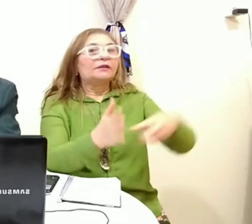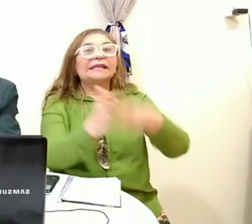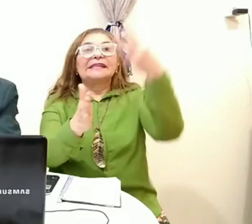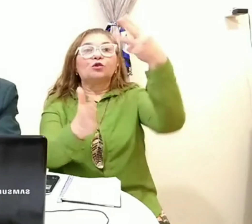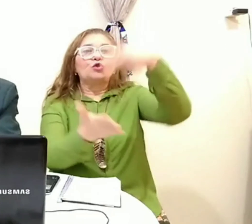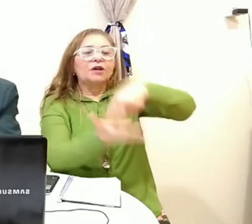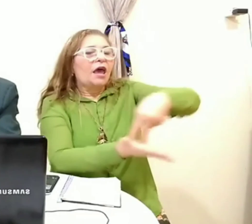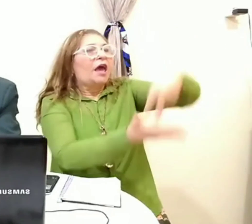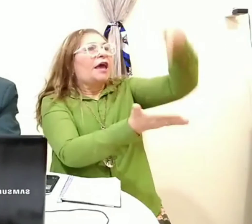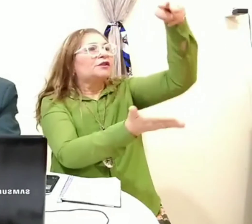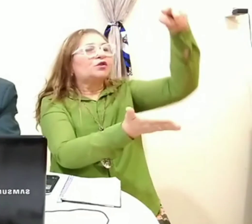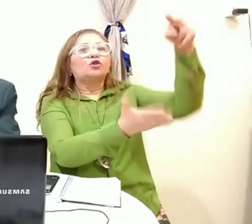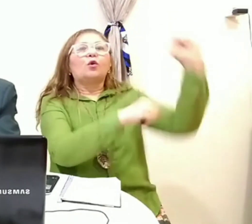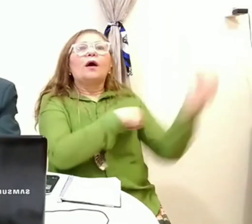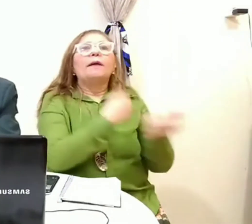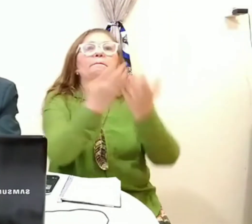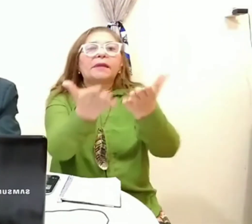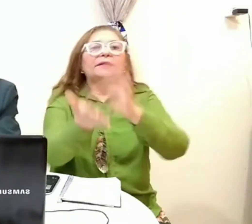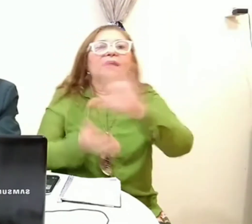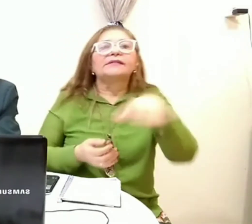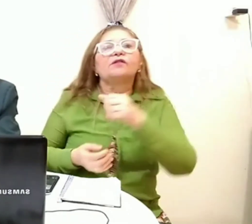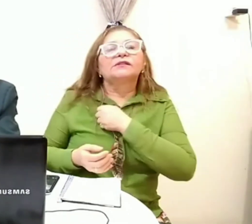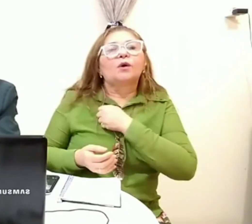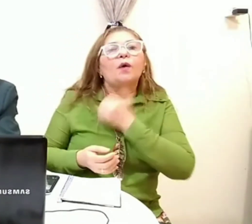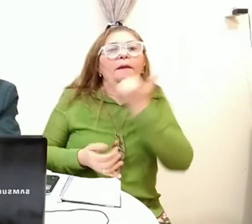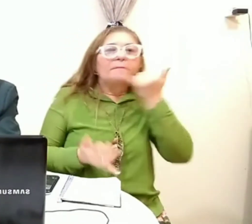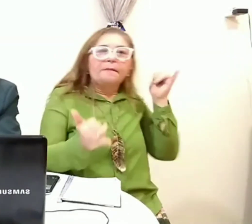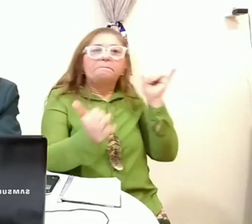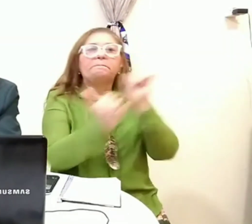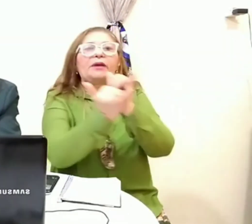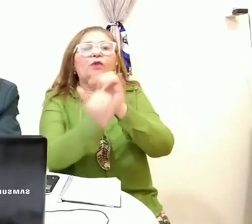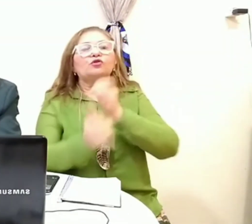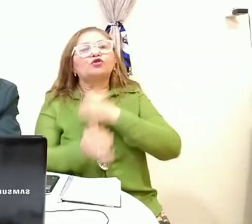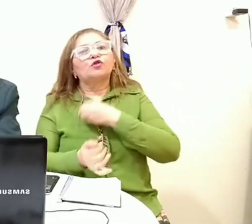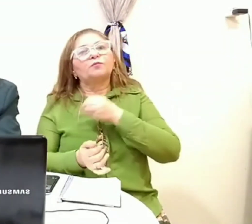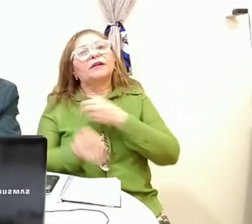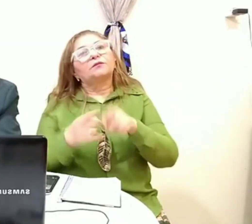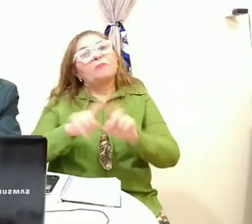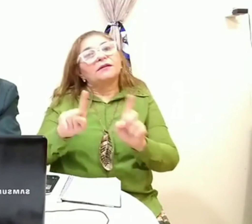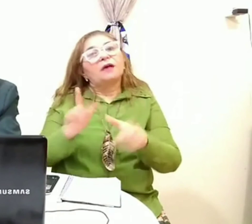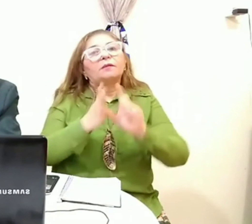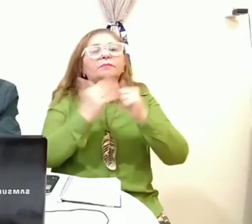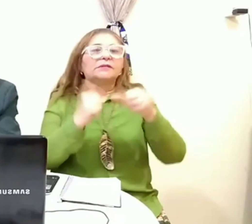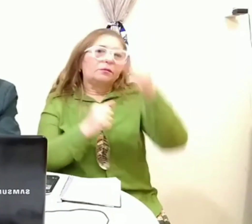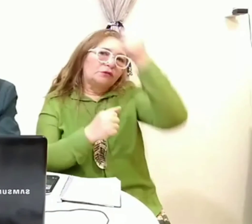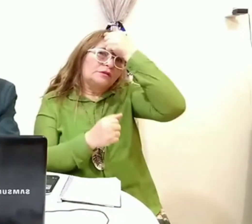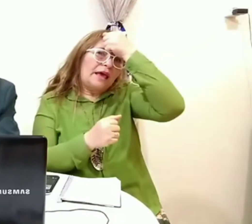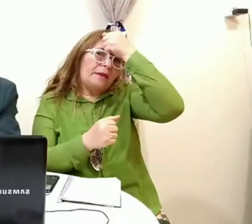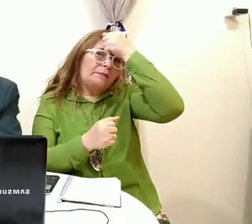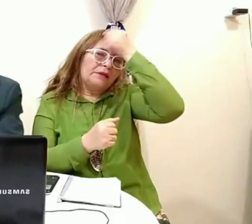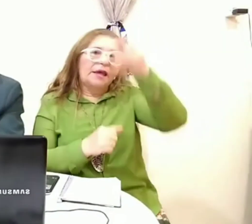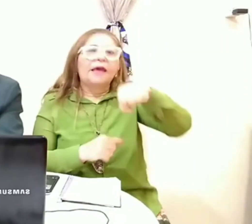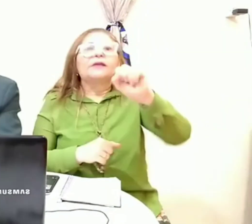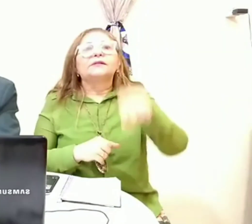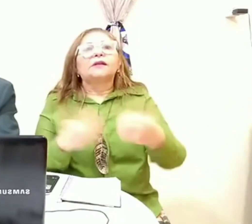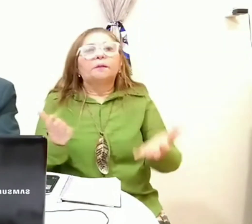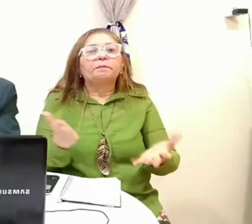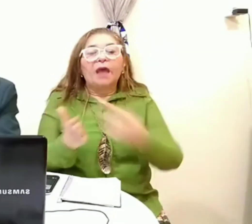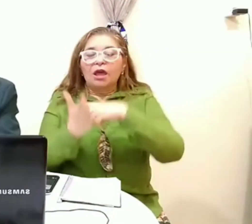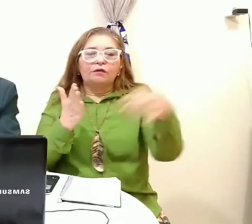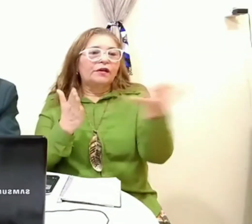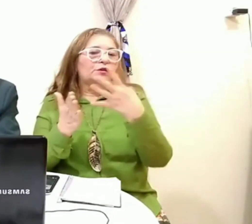ele fez isto para salvar, para perdoar os nossos pecados. E aí, a partir do verso